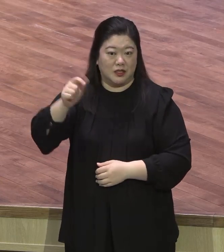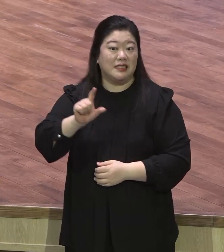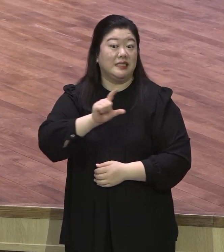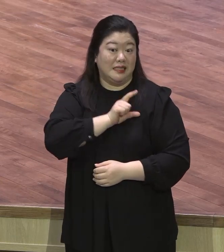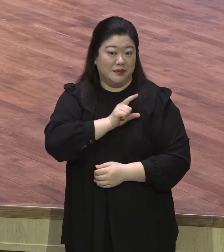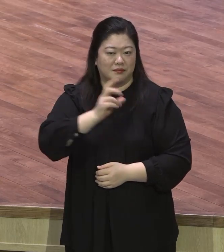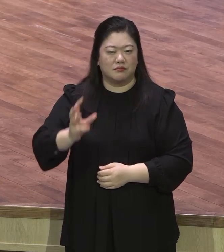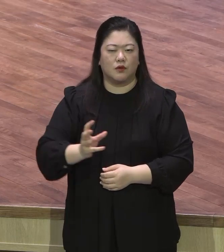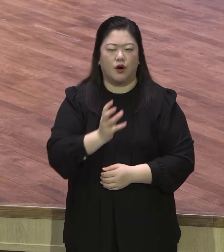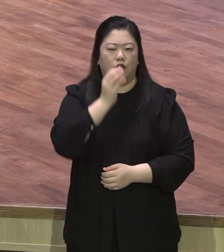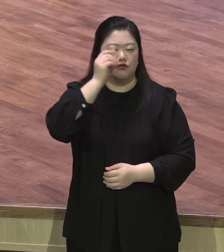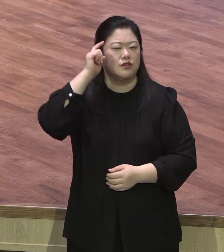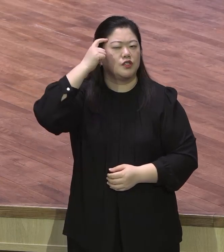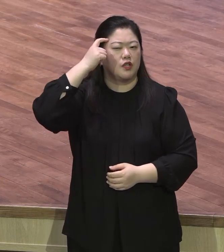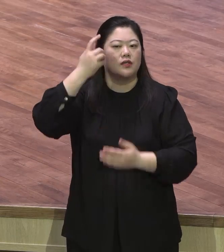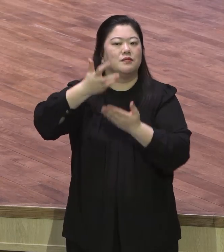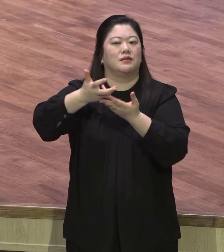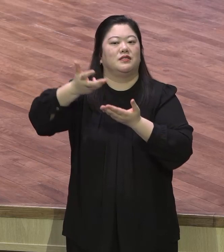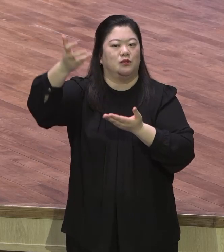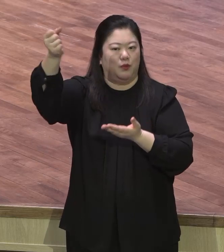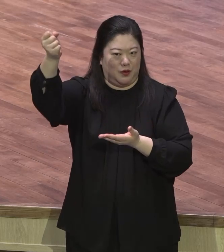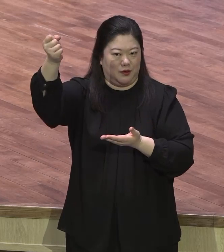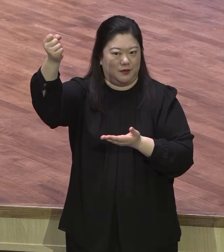거룩히 여김을 받으시오며